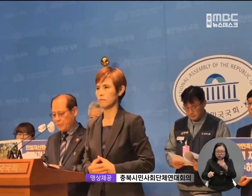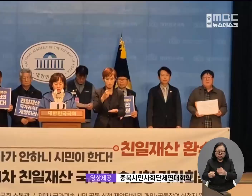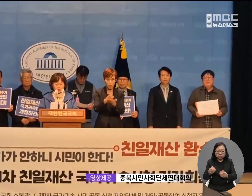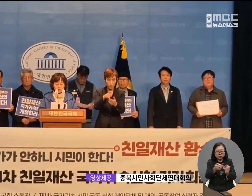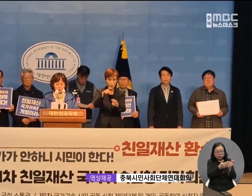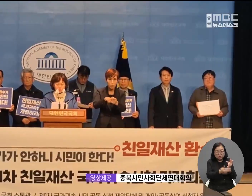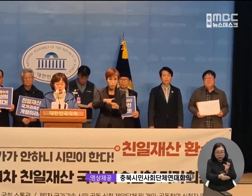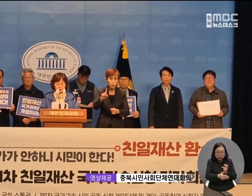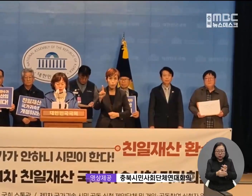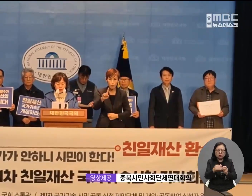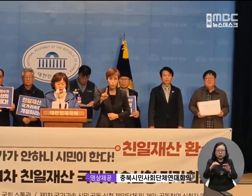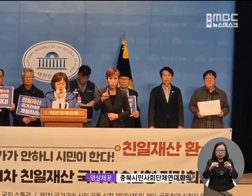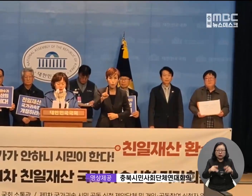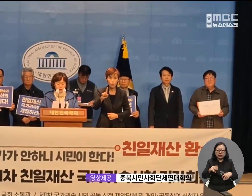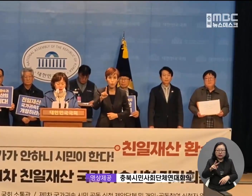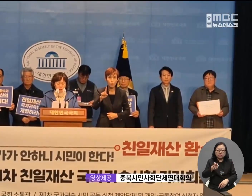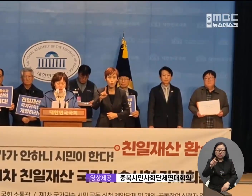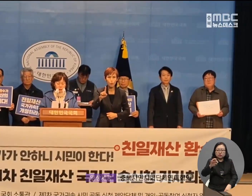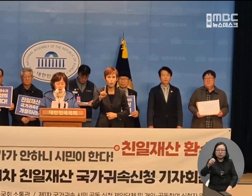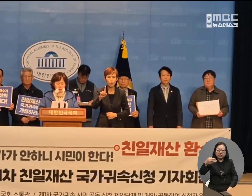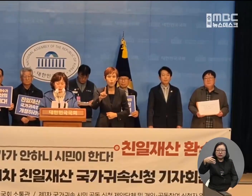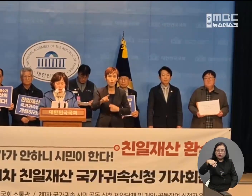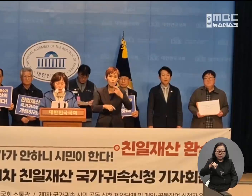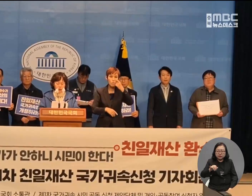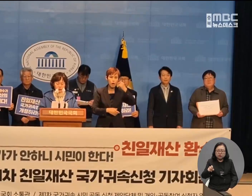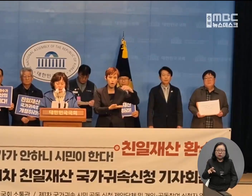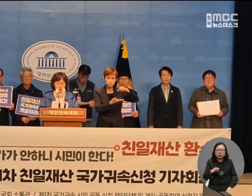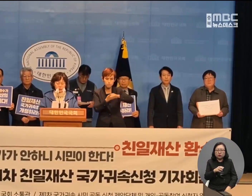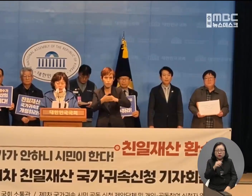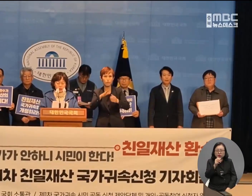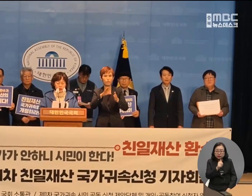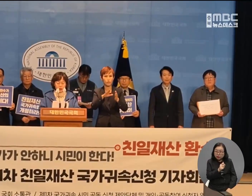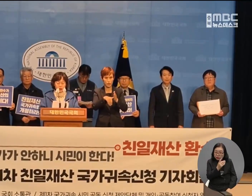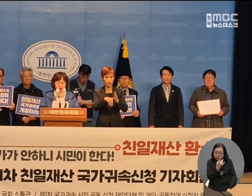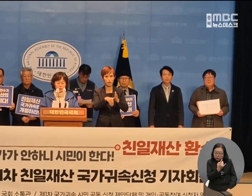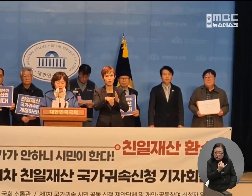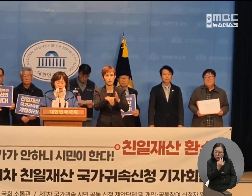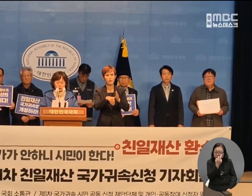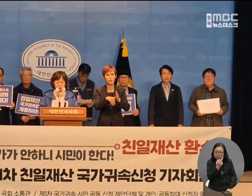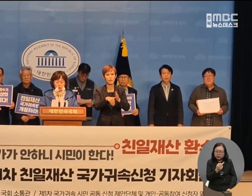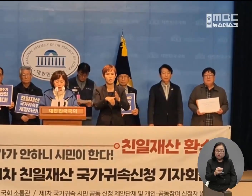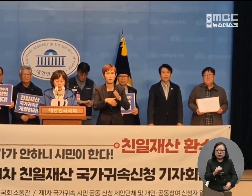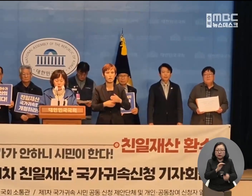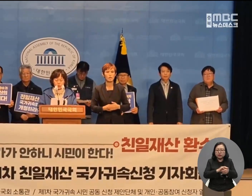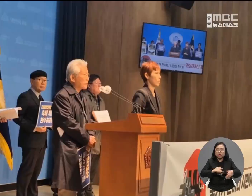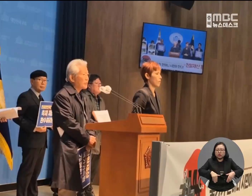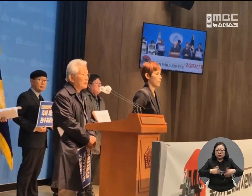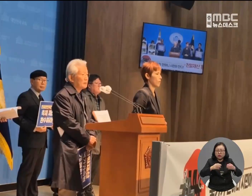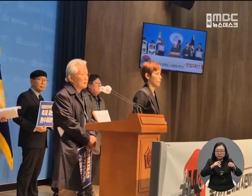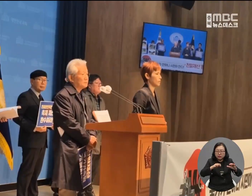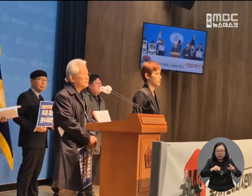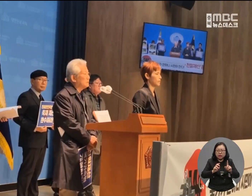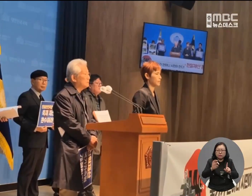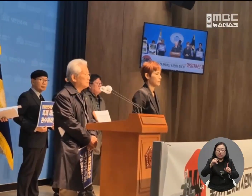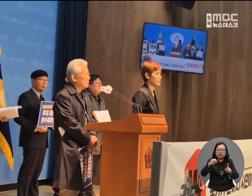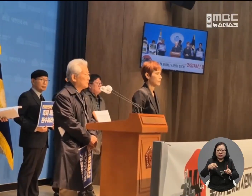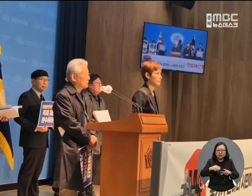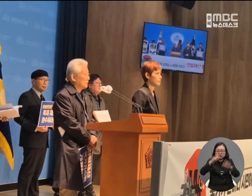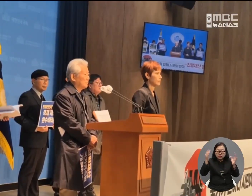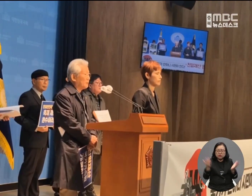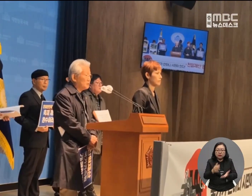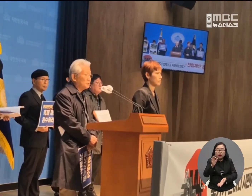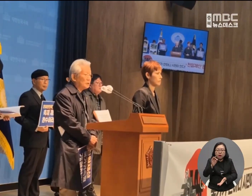춘천의 토지 22필지 최연국 후손의 경남사천 토지 한필지 등으로 금은